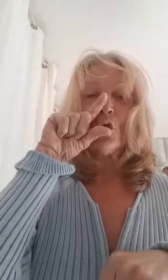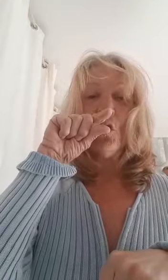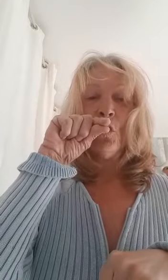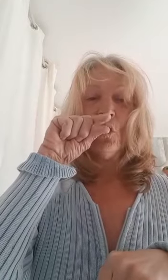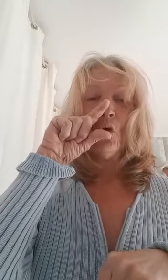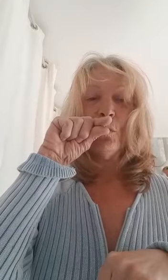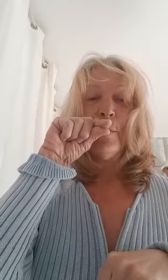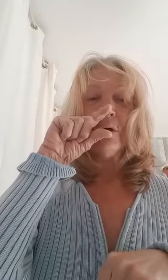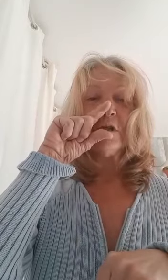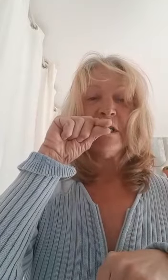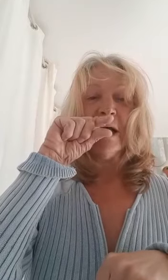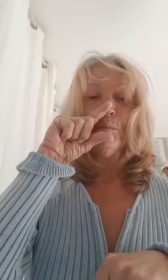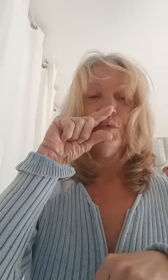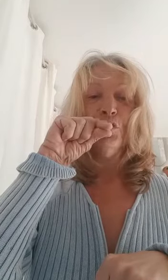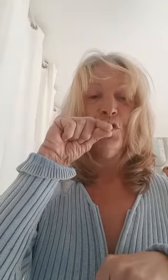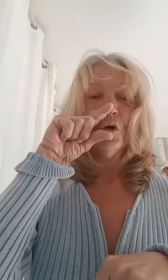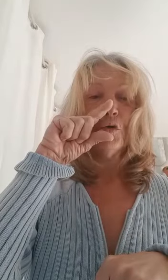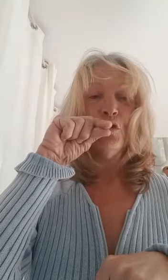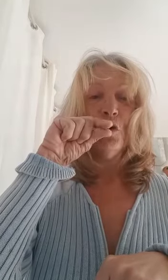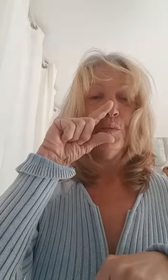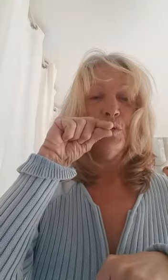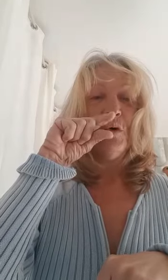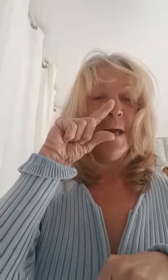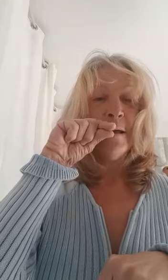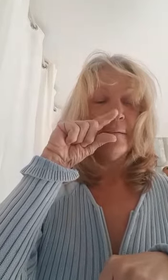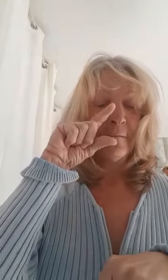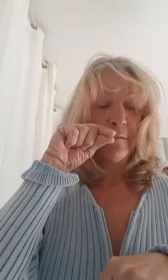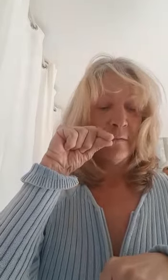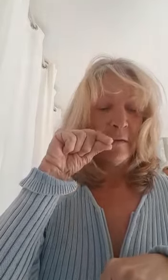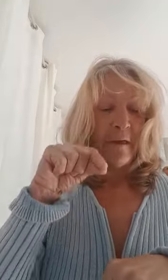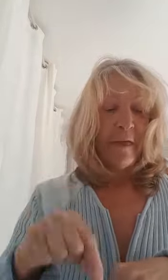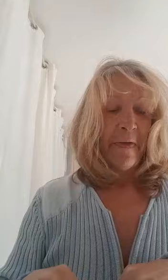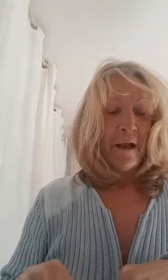l'oiseau, mais aussi la poule ou le poulet.